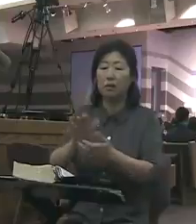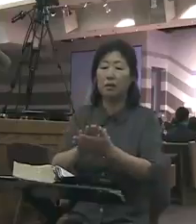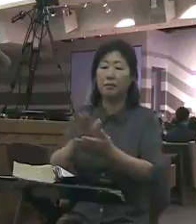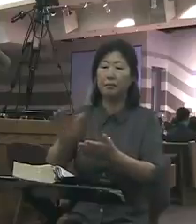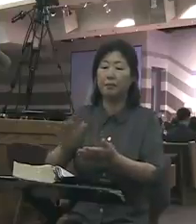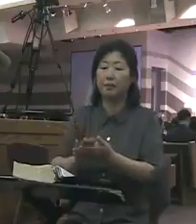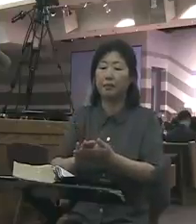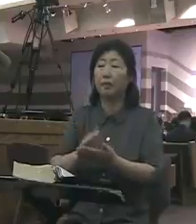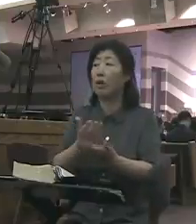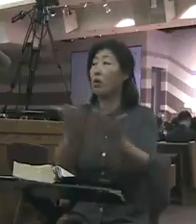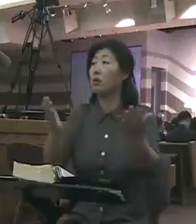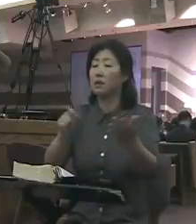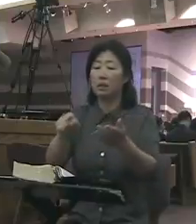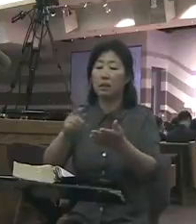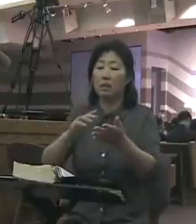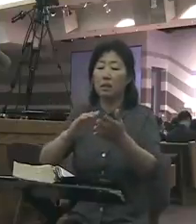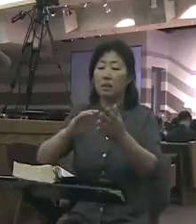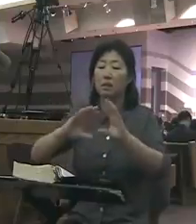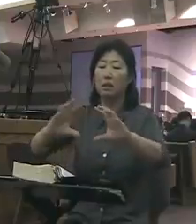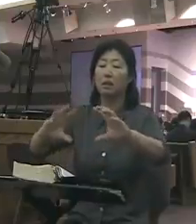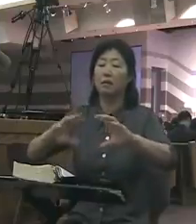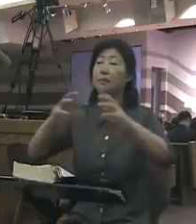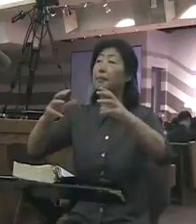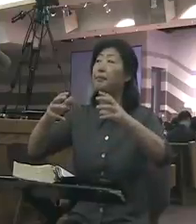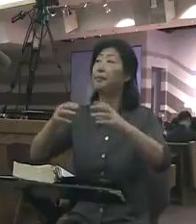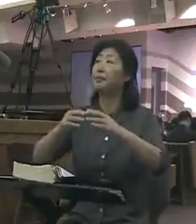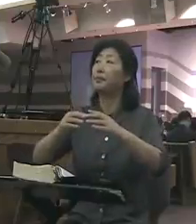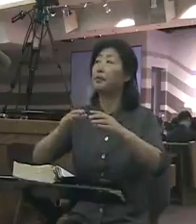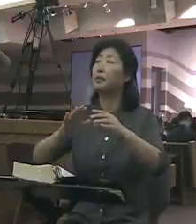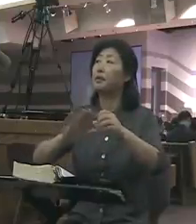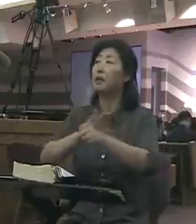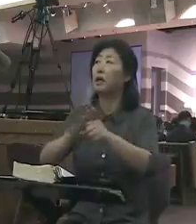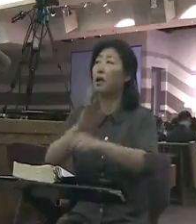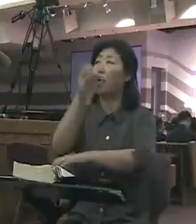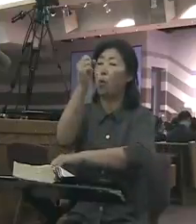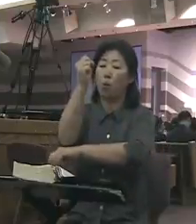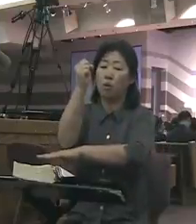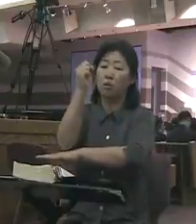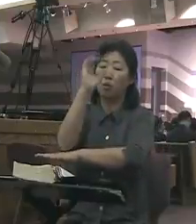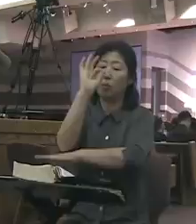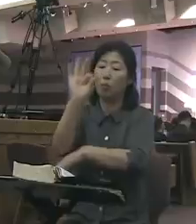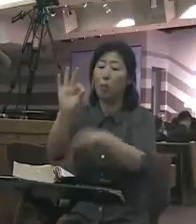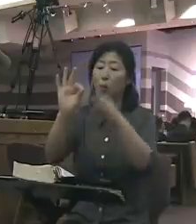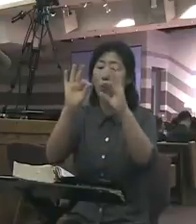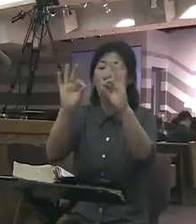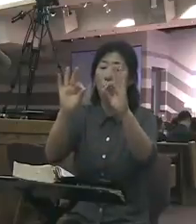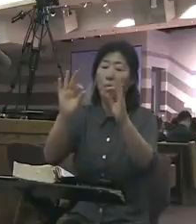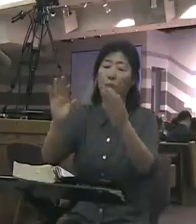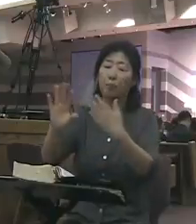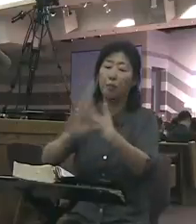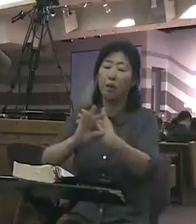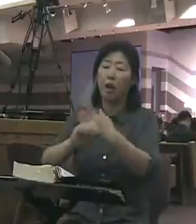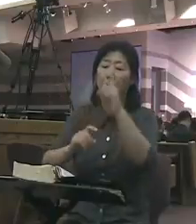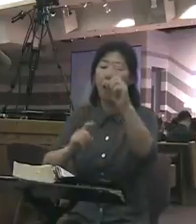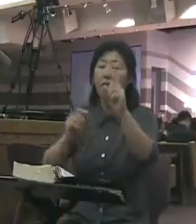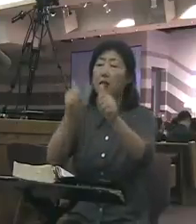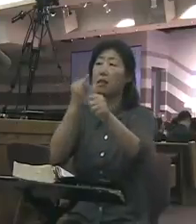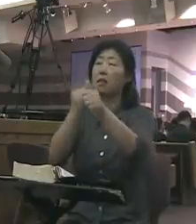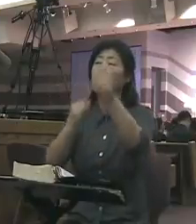여러분, 이 세상에서도 그 사랑의 원칙을 보면은요, 한 남자가 한 여자를 사랑하기